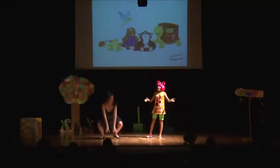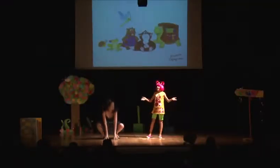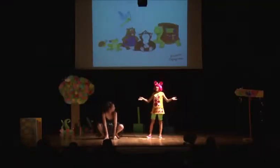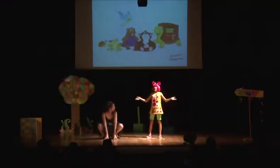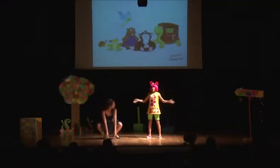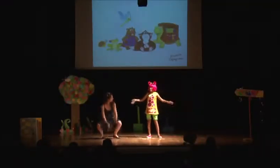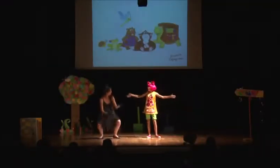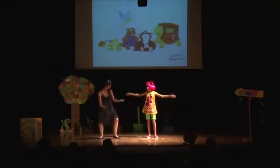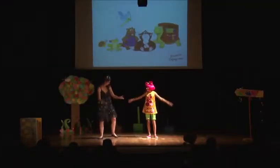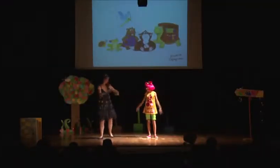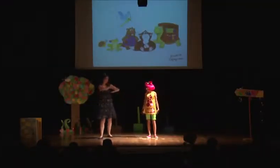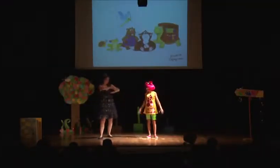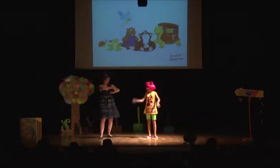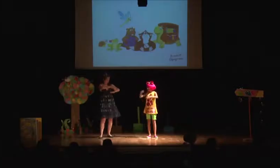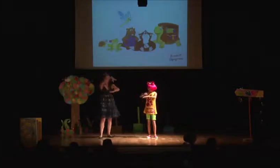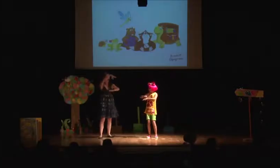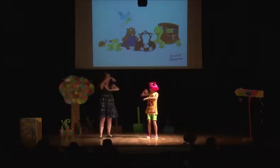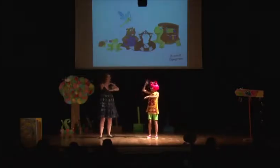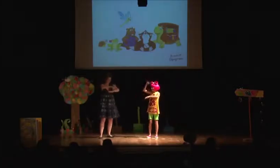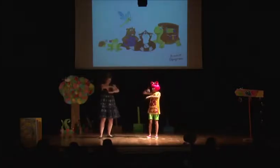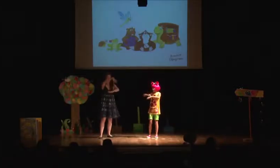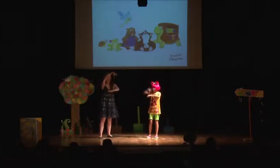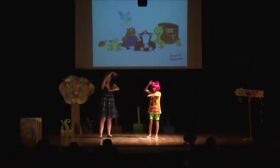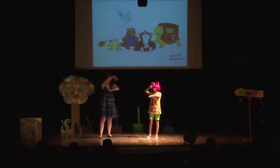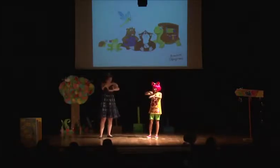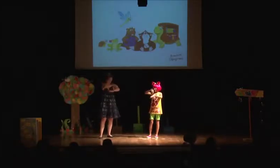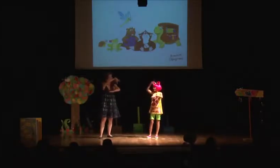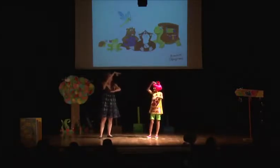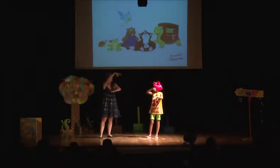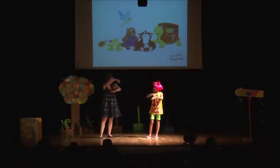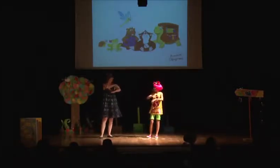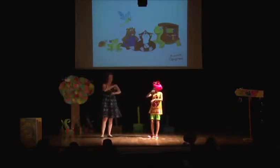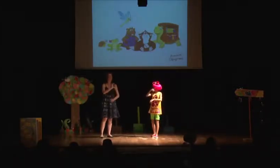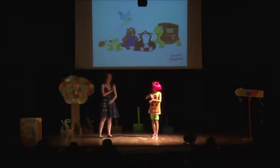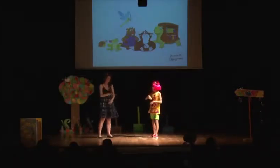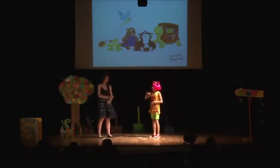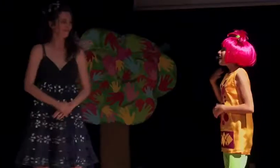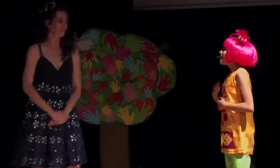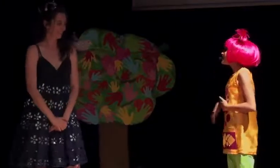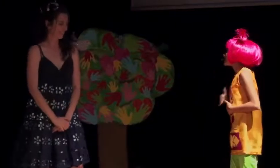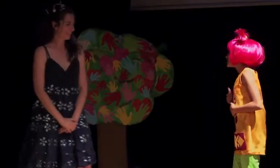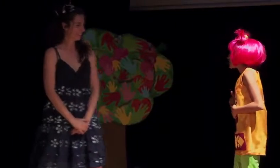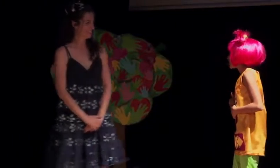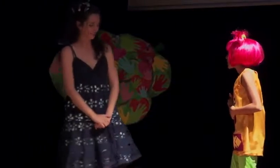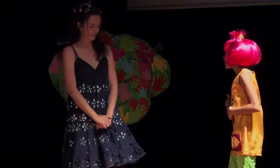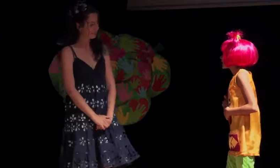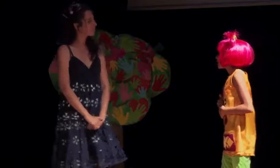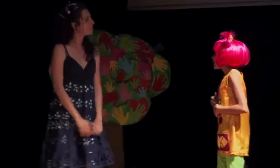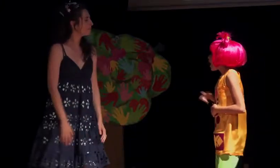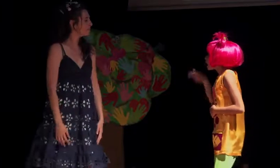Ah, mais oui, la grenouille quand elle saute. Oh, Signabelle,